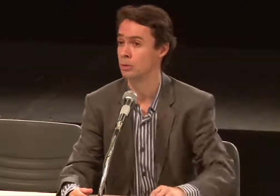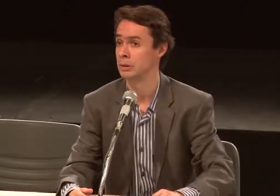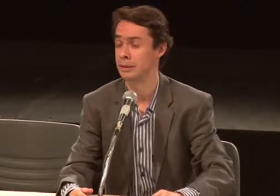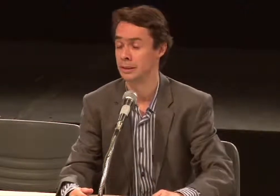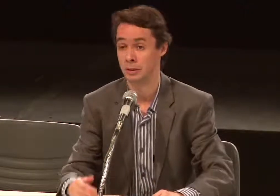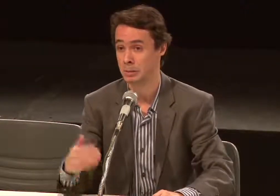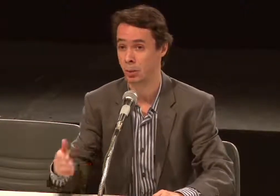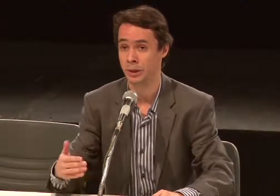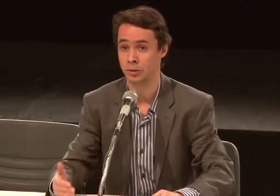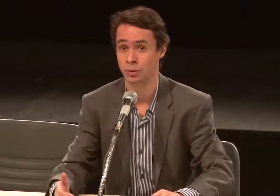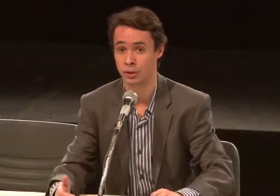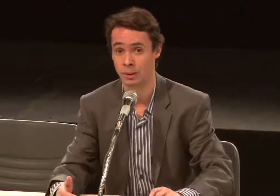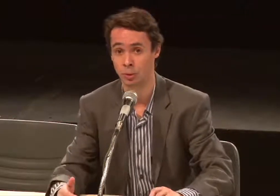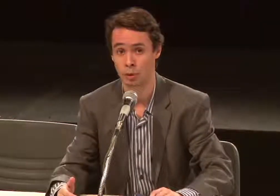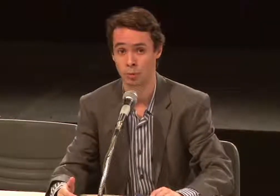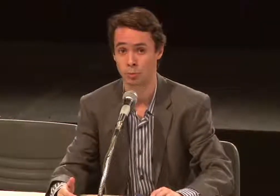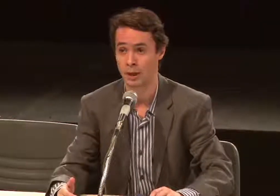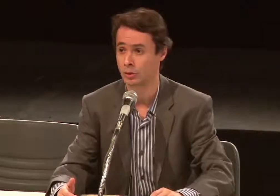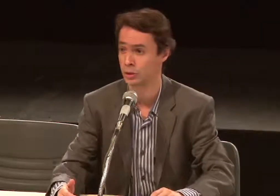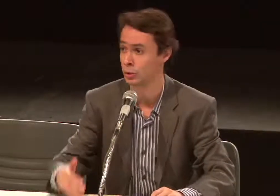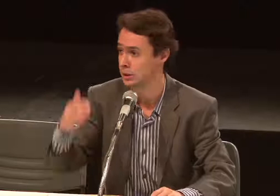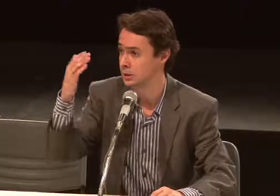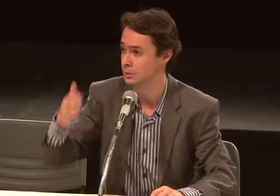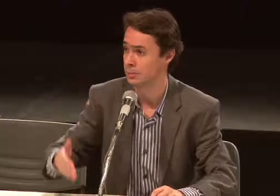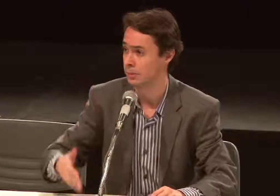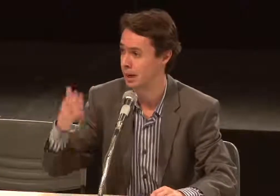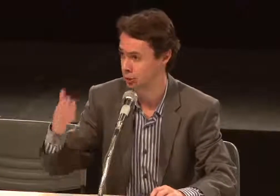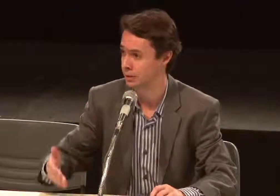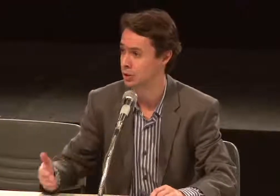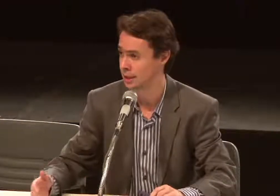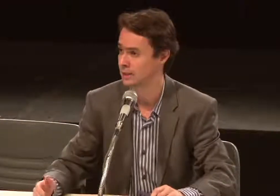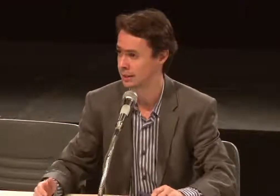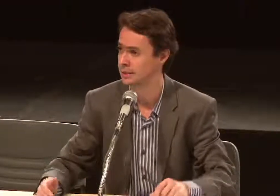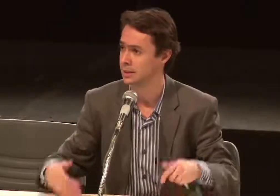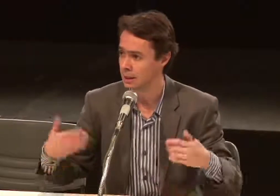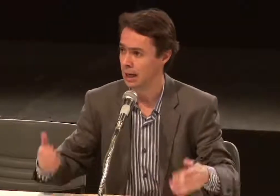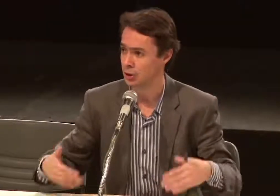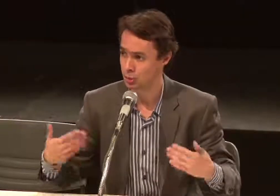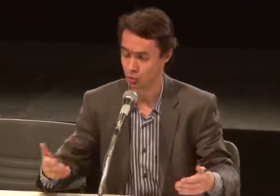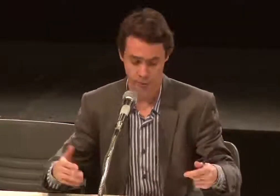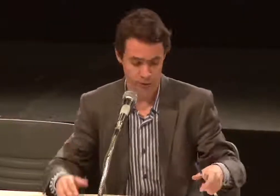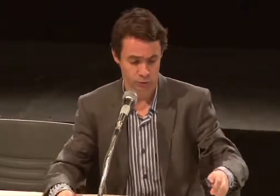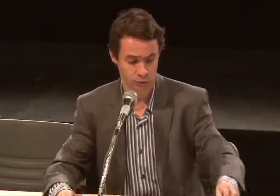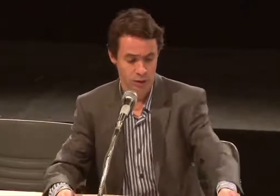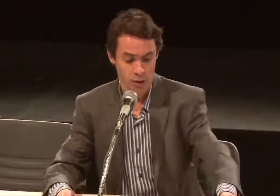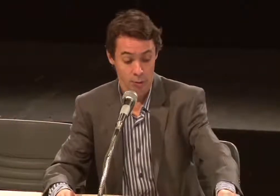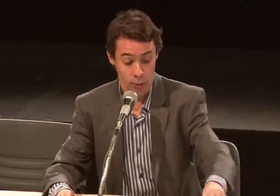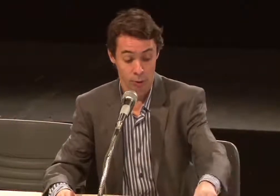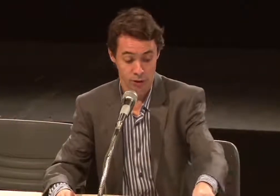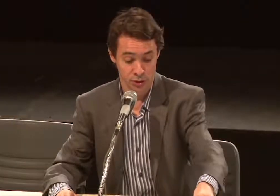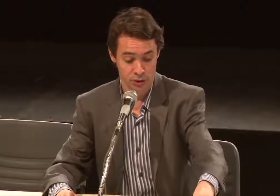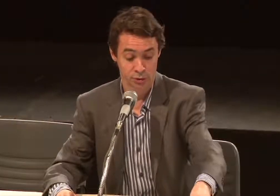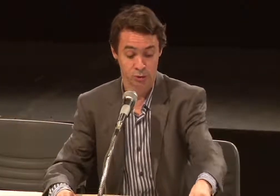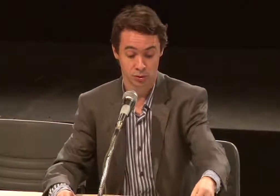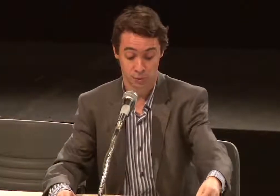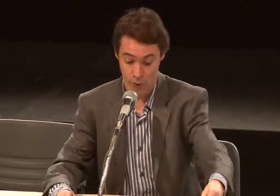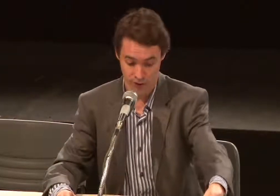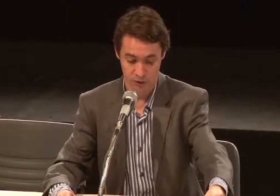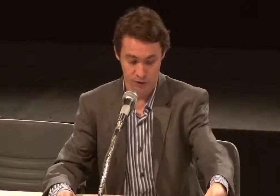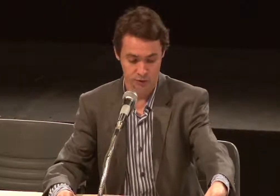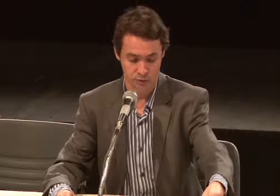quando, em momentos onde a gente está muito acostumado a ter coisas de cima para baixo, verticalizadas. Acho que movimentos